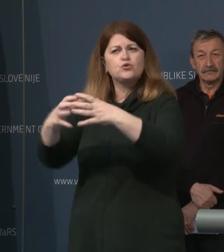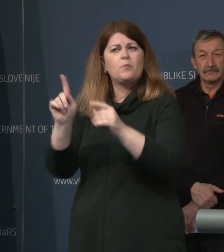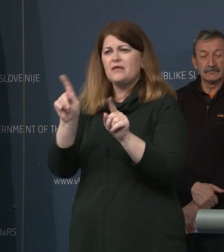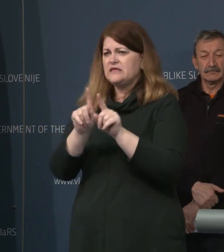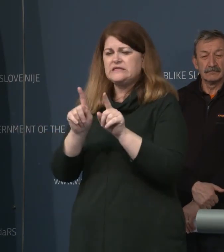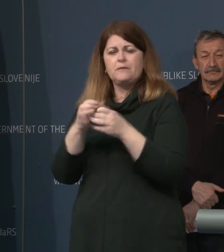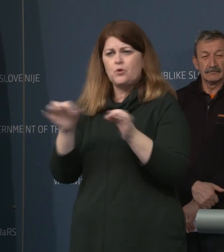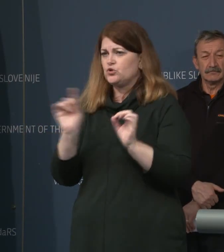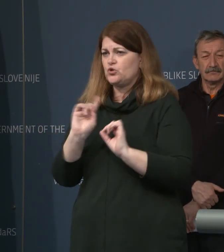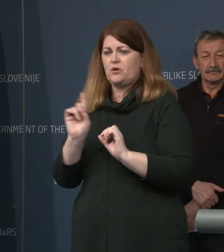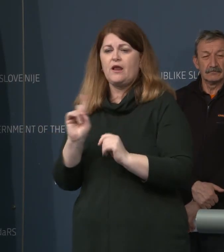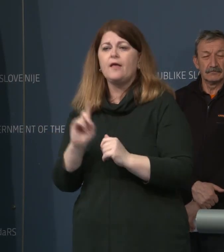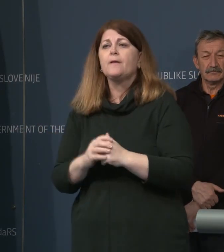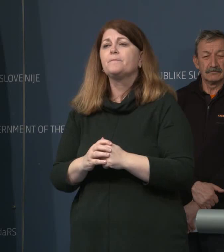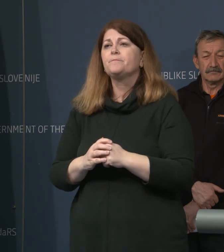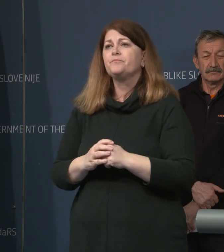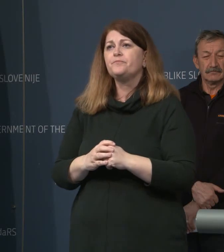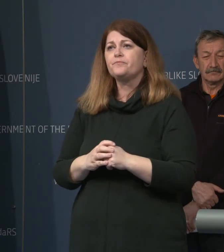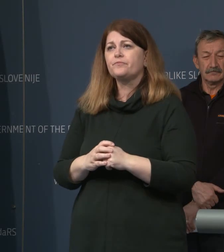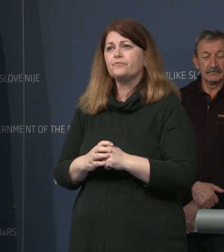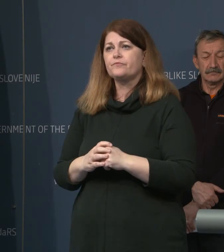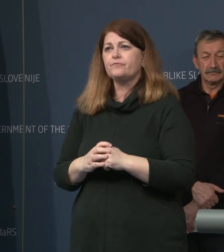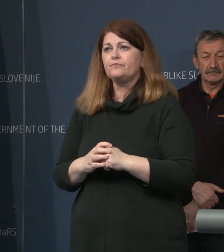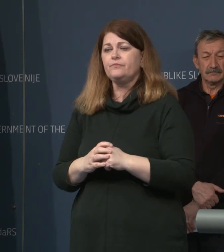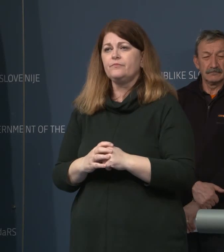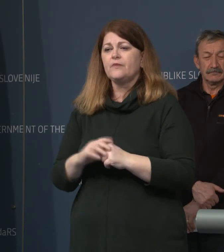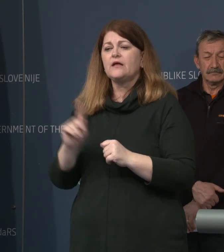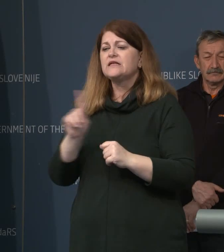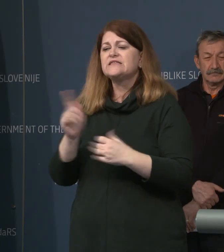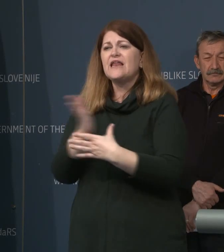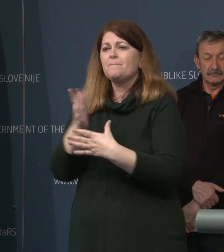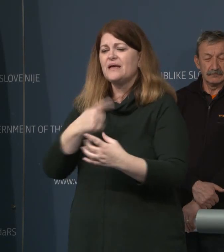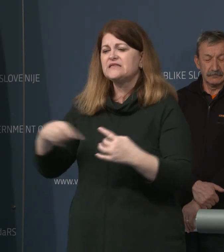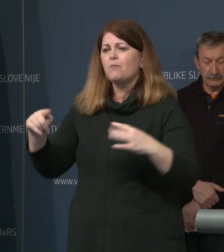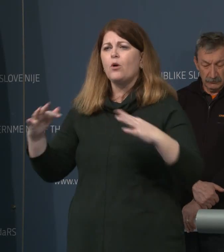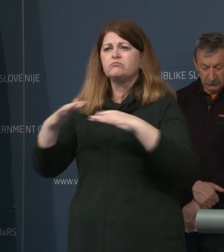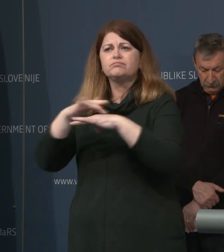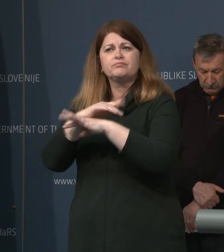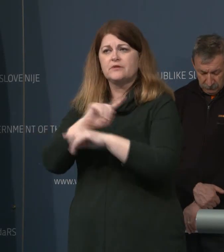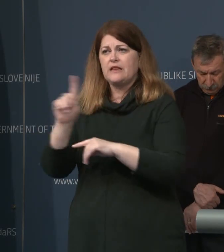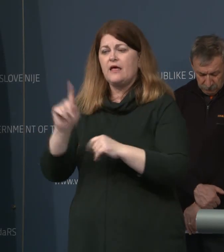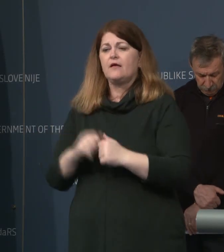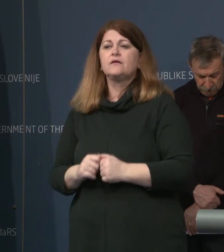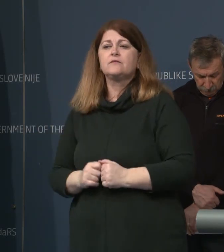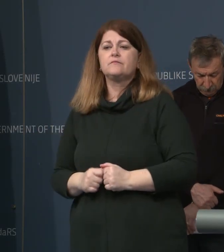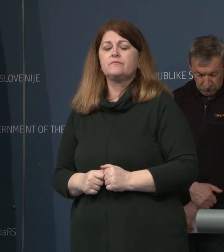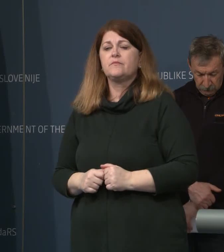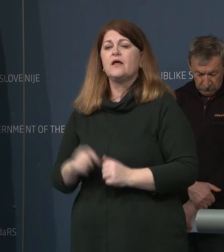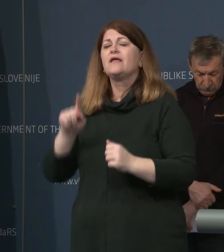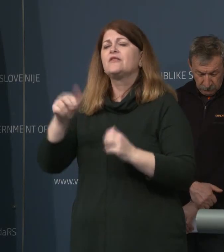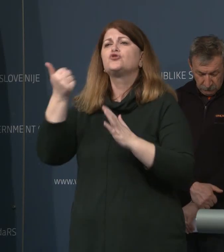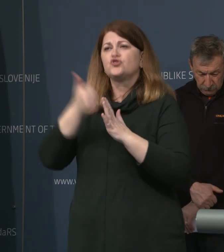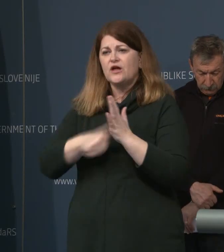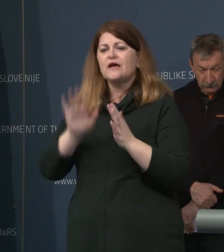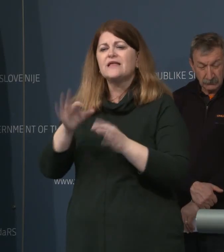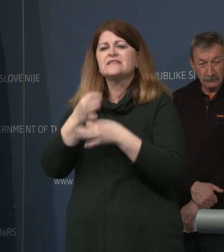istem prostoru ali da se pač ne, med seboj prepletajo in da še enkrat